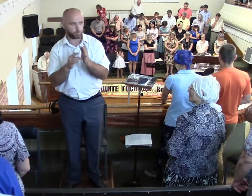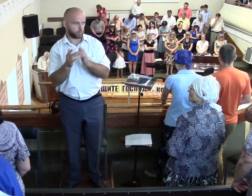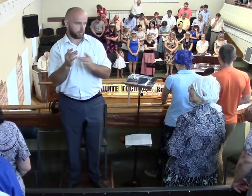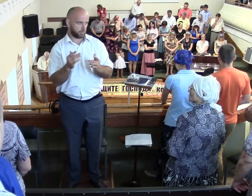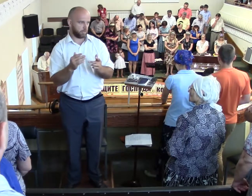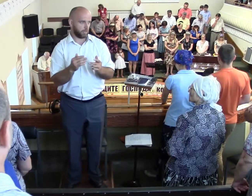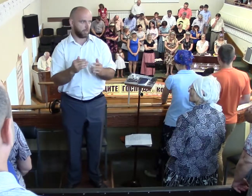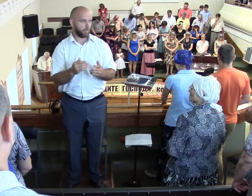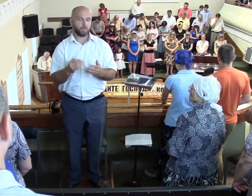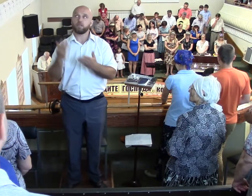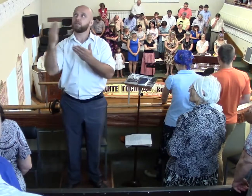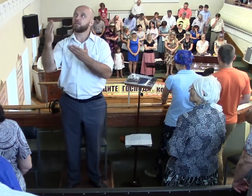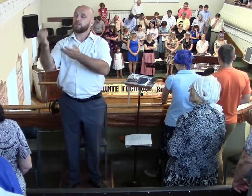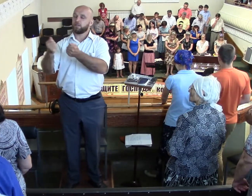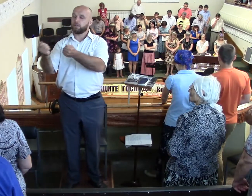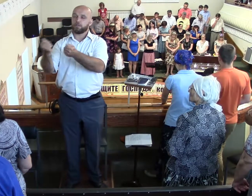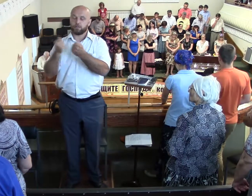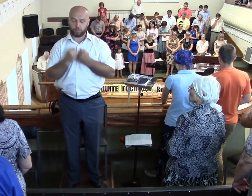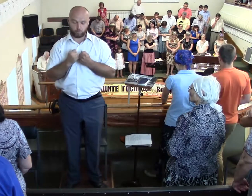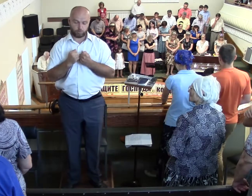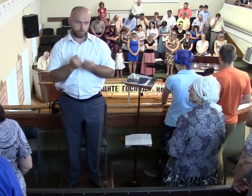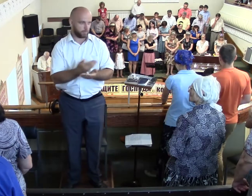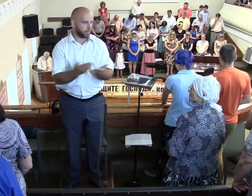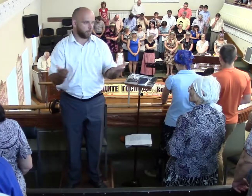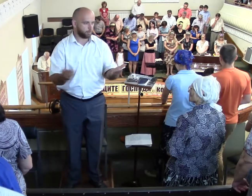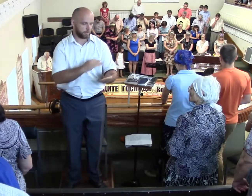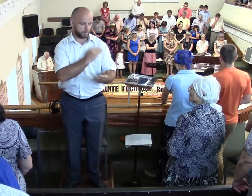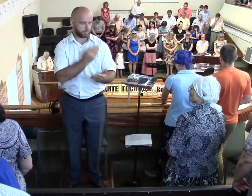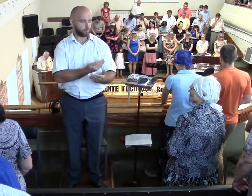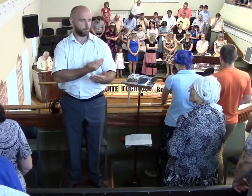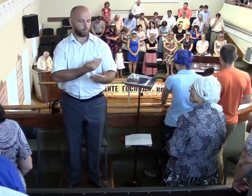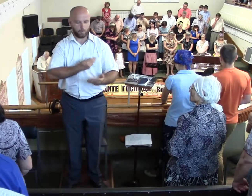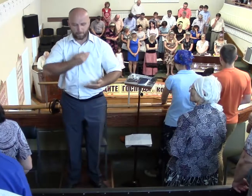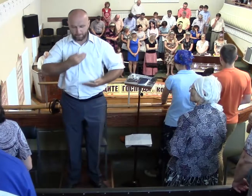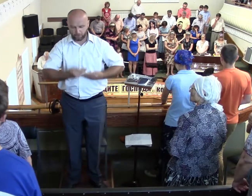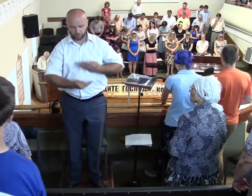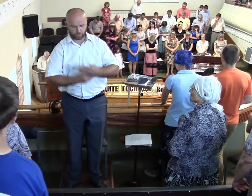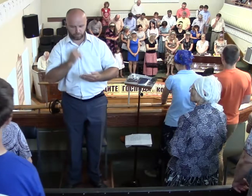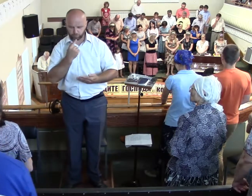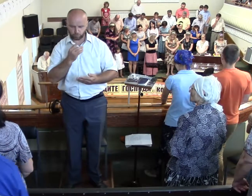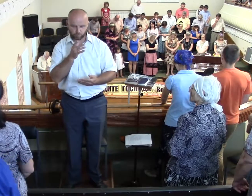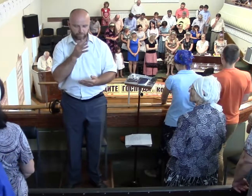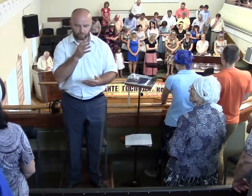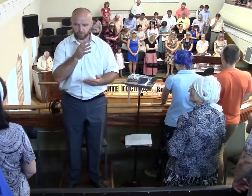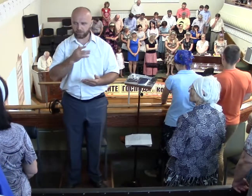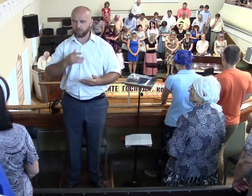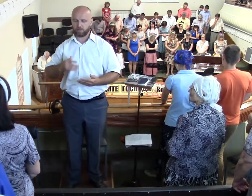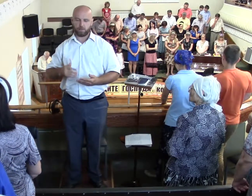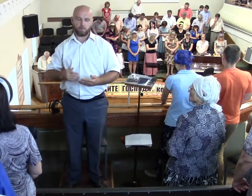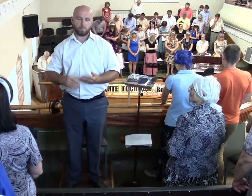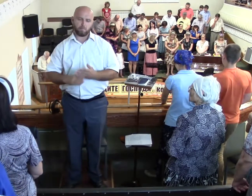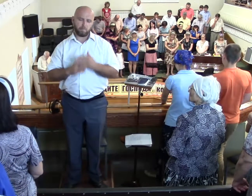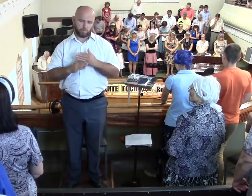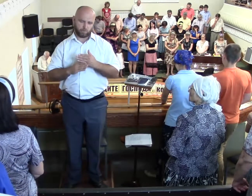силу провести нас в этой жизни и путем освящения, путем преображения, и